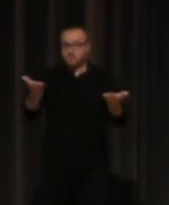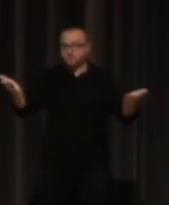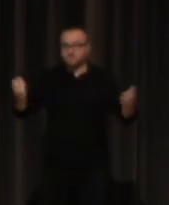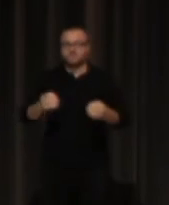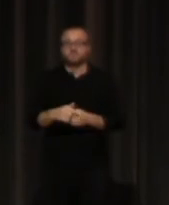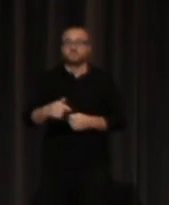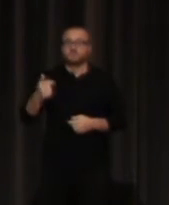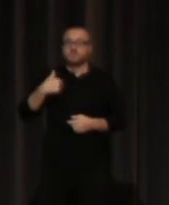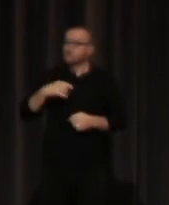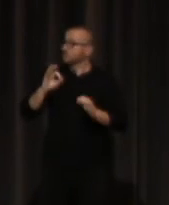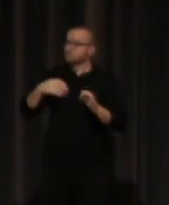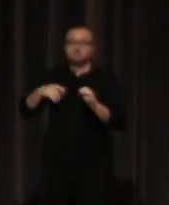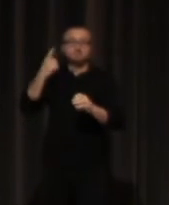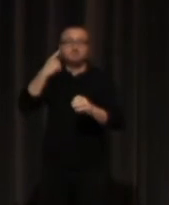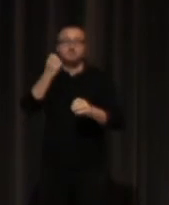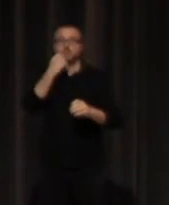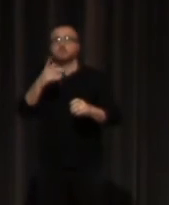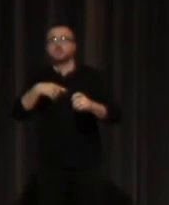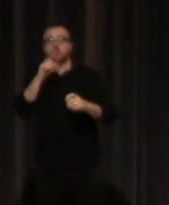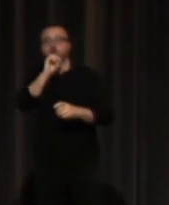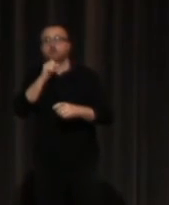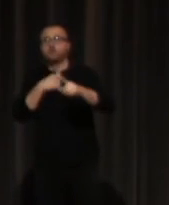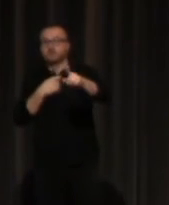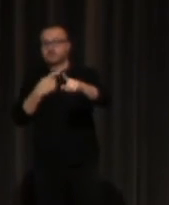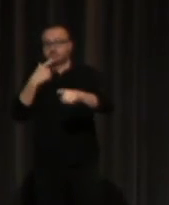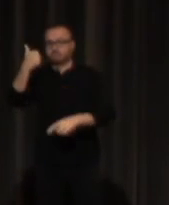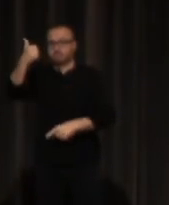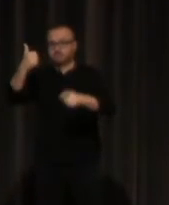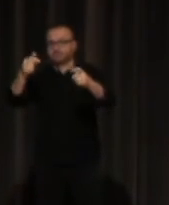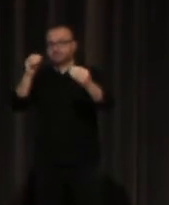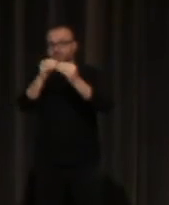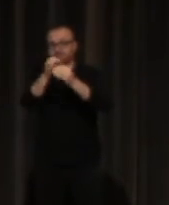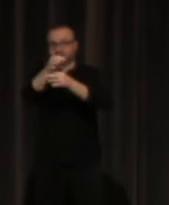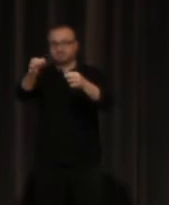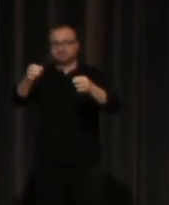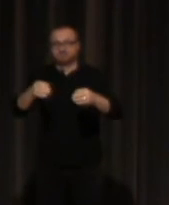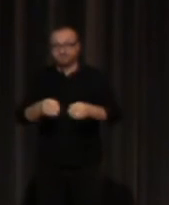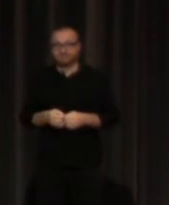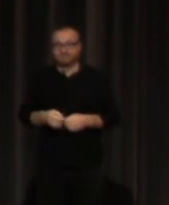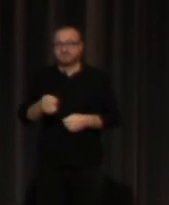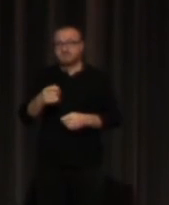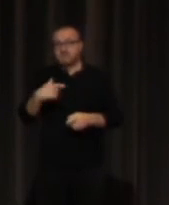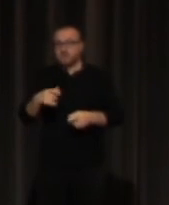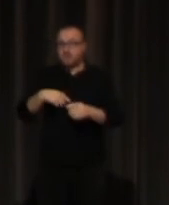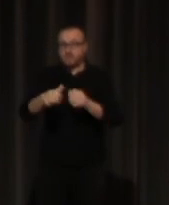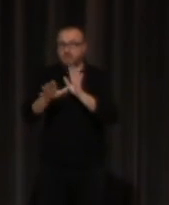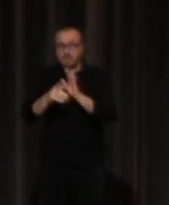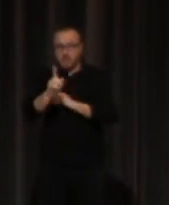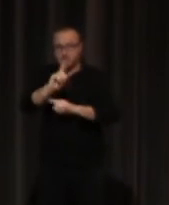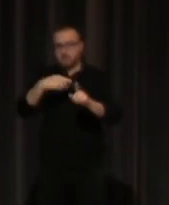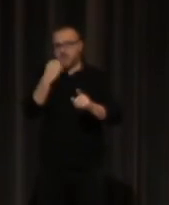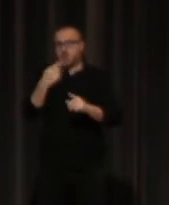Estic bé de micro? Sí? Sí, em diuen que sí, és que m'han dit que no m'acosti molt. Bé, benvinguts